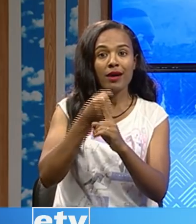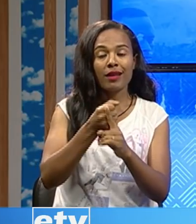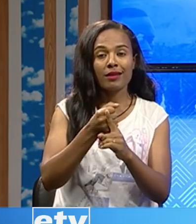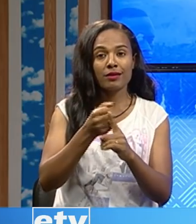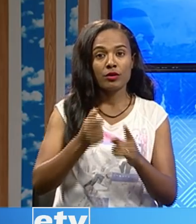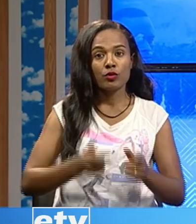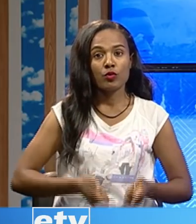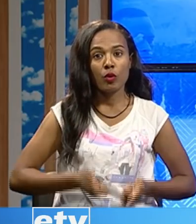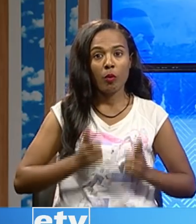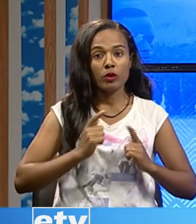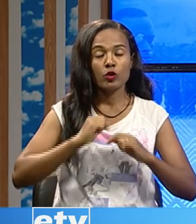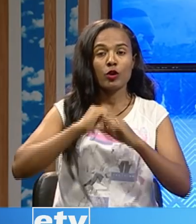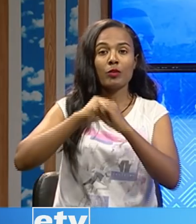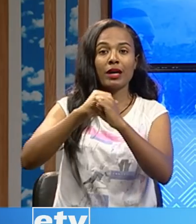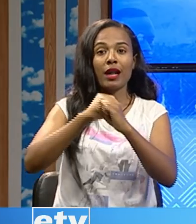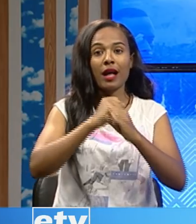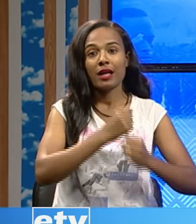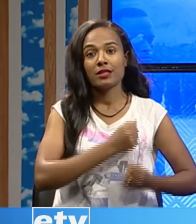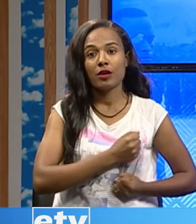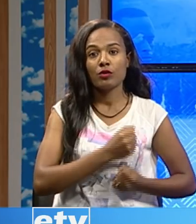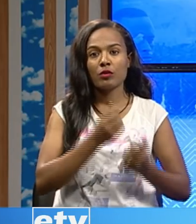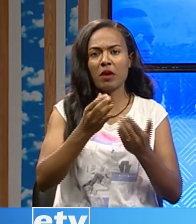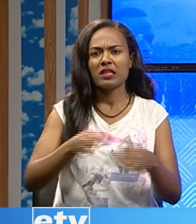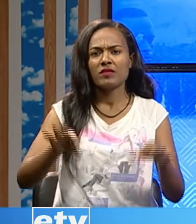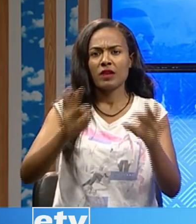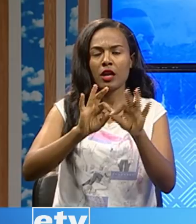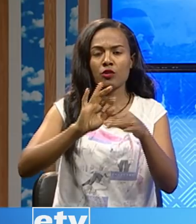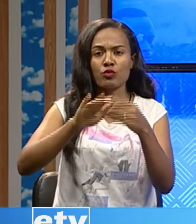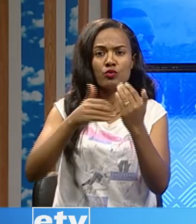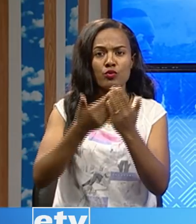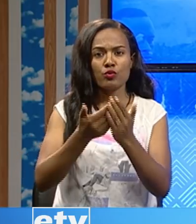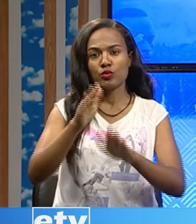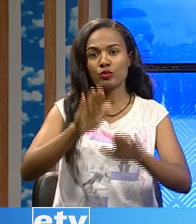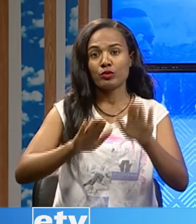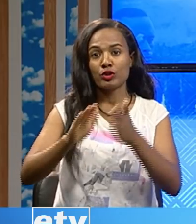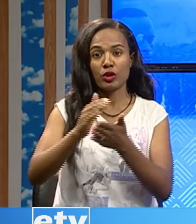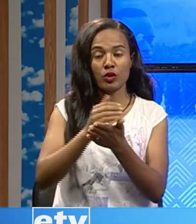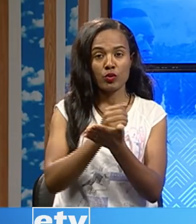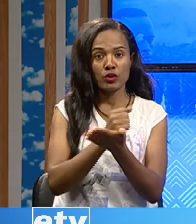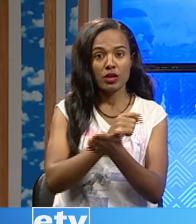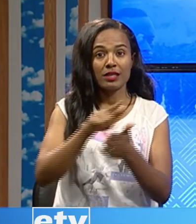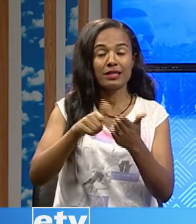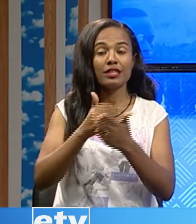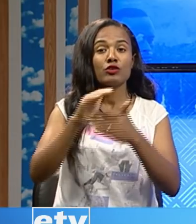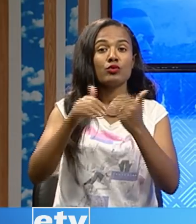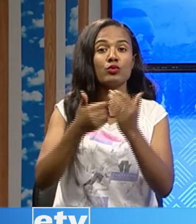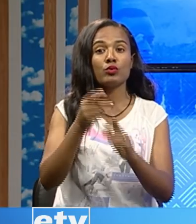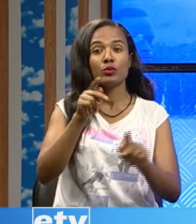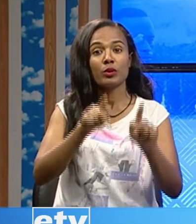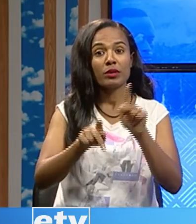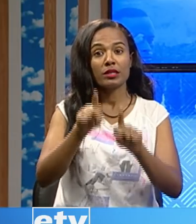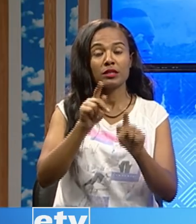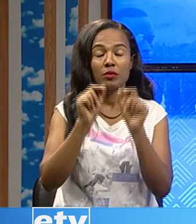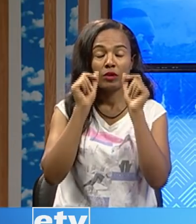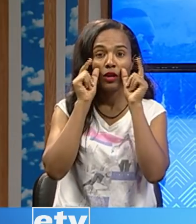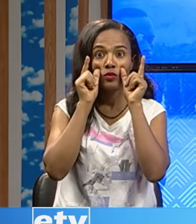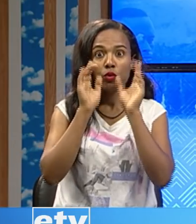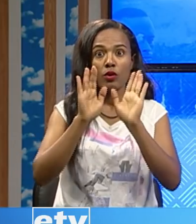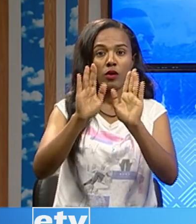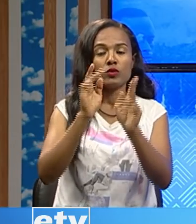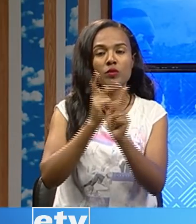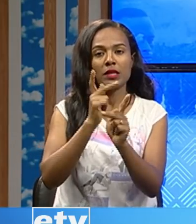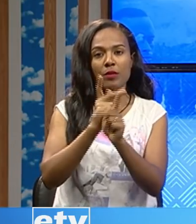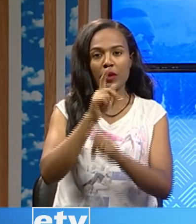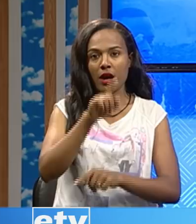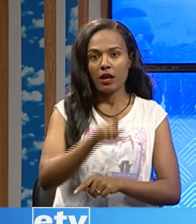ይኖርባቸዋል። የመከላከያ ሰራዊትም አስፈላጊውን ሁሉ እርምጃ ይወስዳል። ስለዚህ ሁሉም ህብረተሰብ ነክቶ ራሱን መጠበቅ